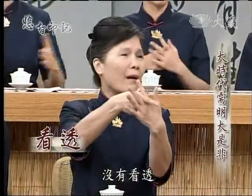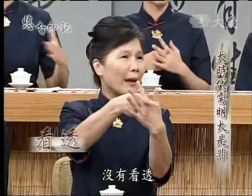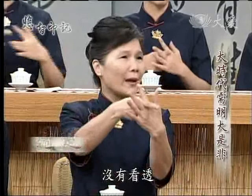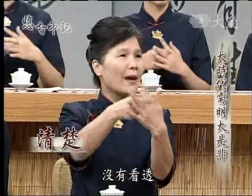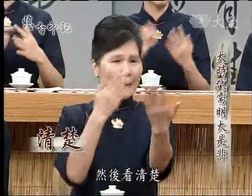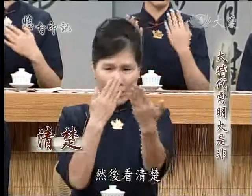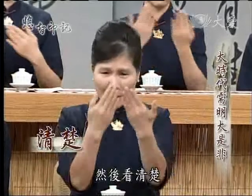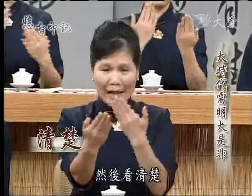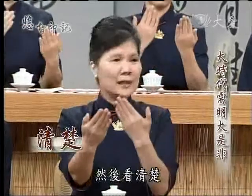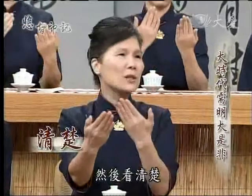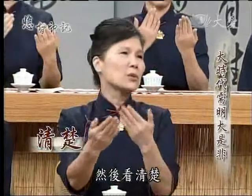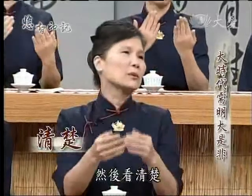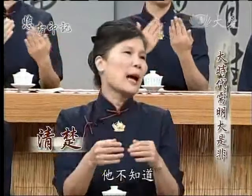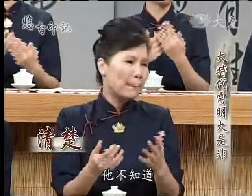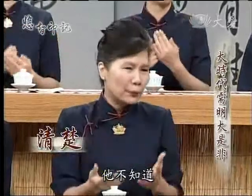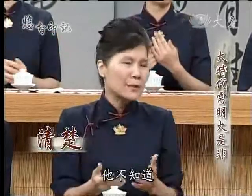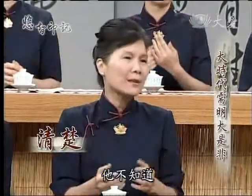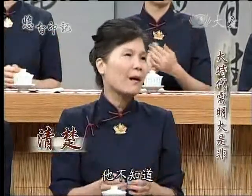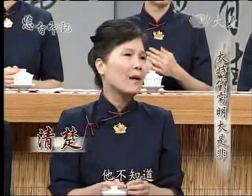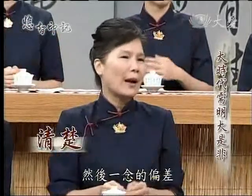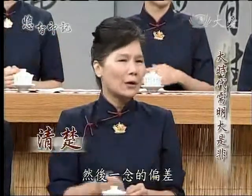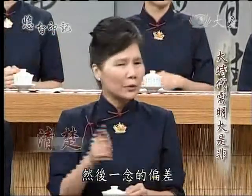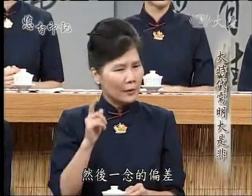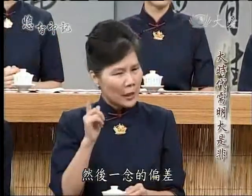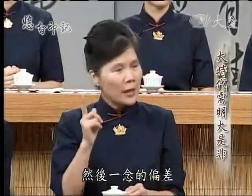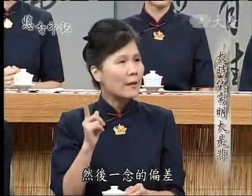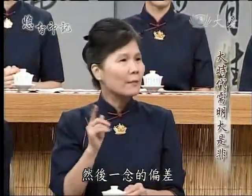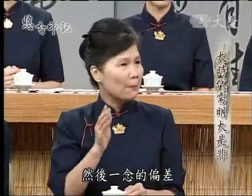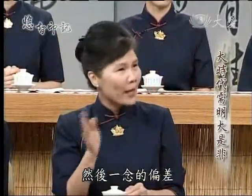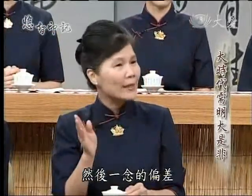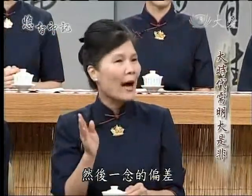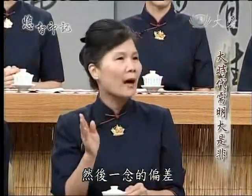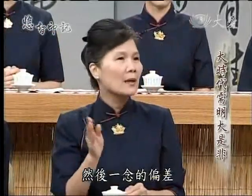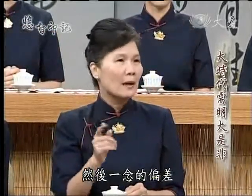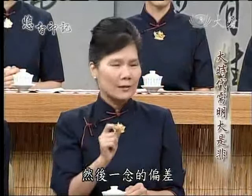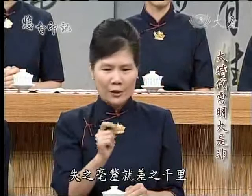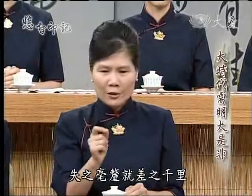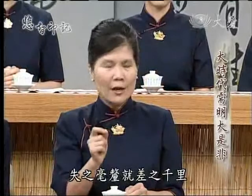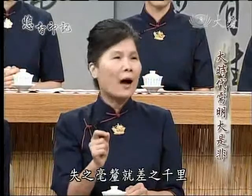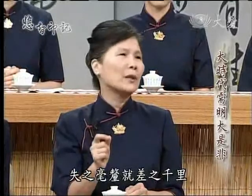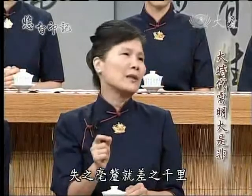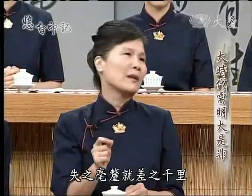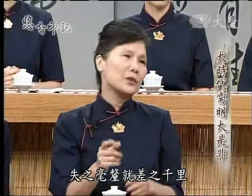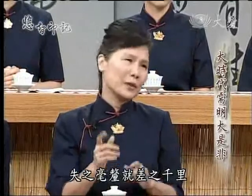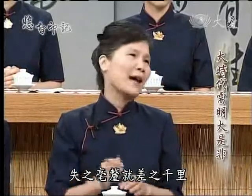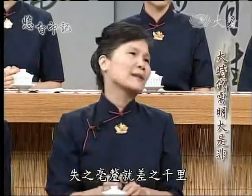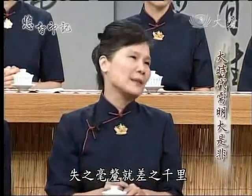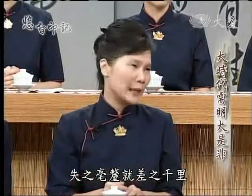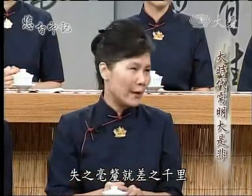嘿， 看清楚， 然后看清楚，他不知道，然后一念的偏差，失之毫厘，就差之千